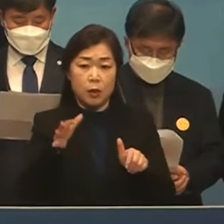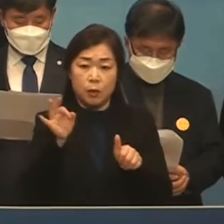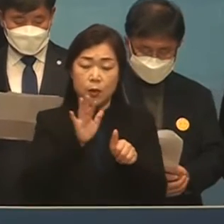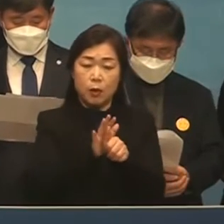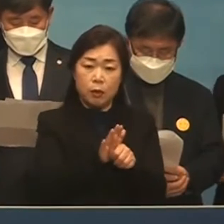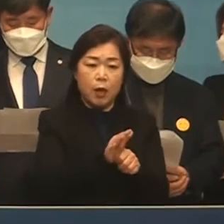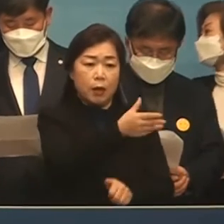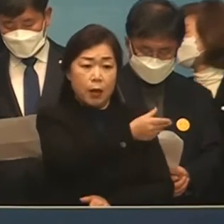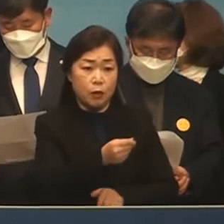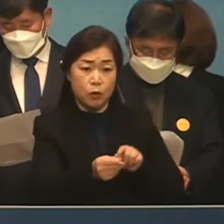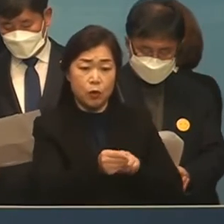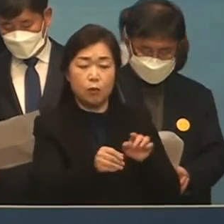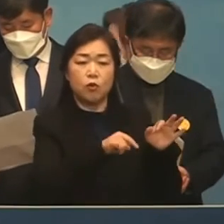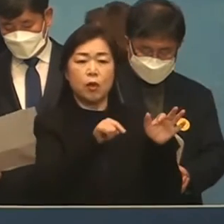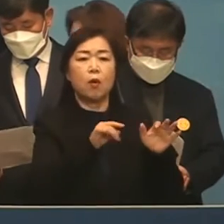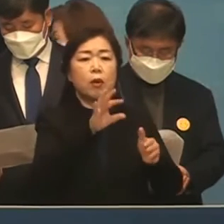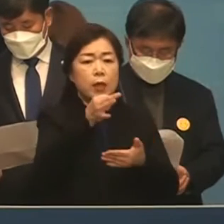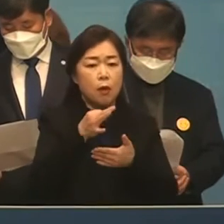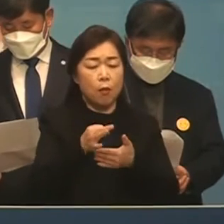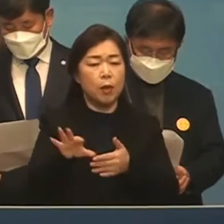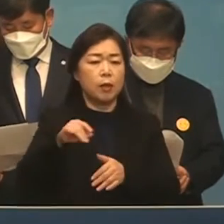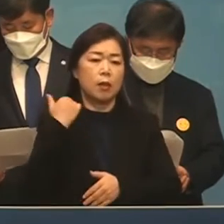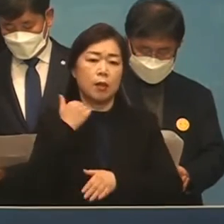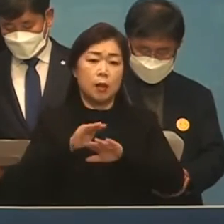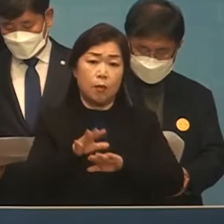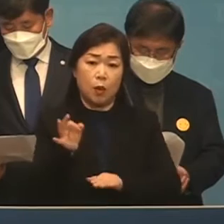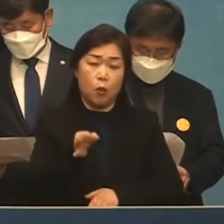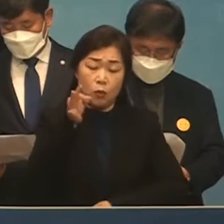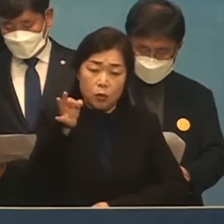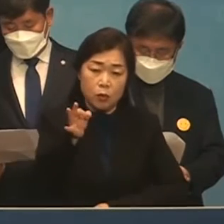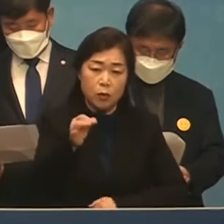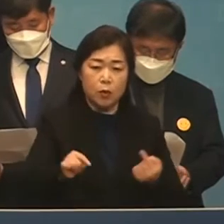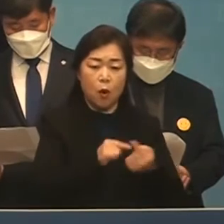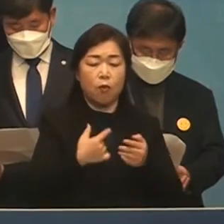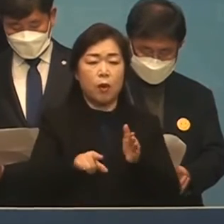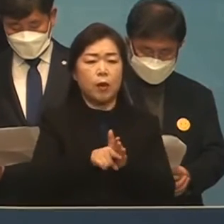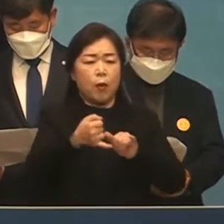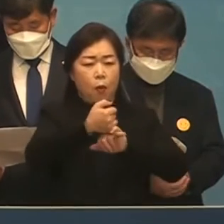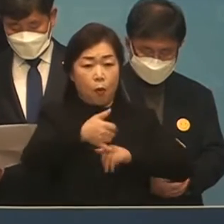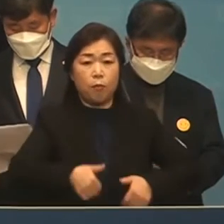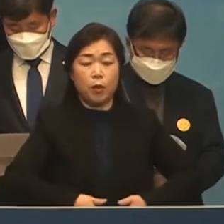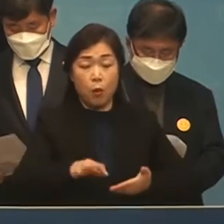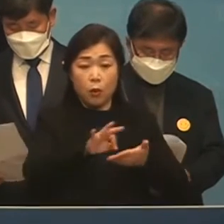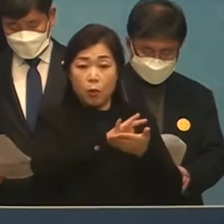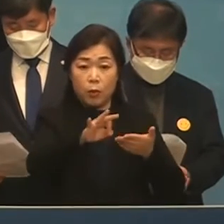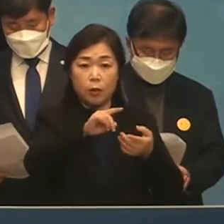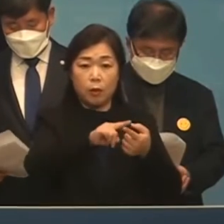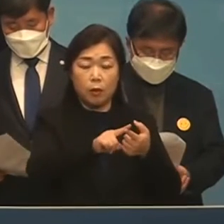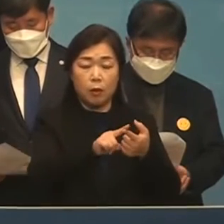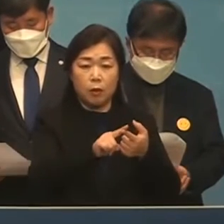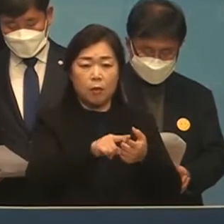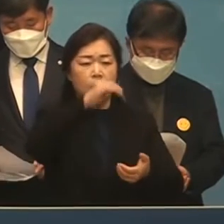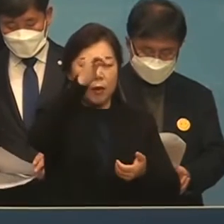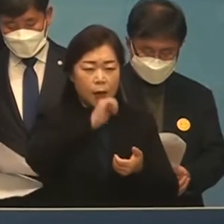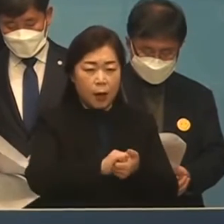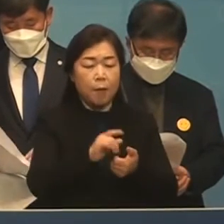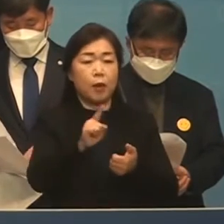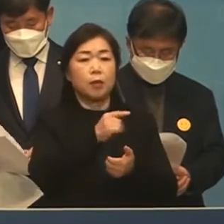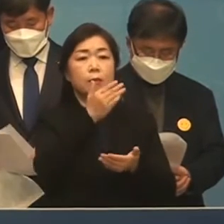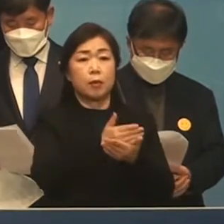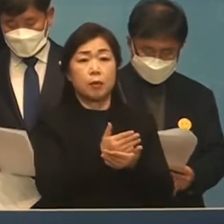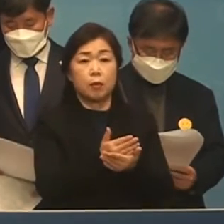따른 대출금 중 인건비, 임대료 등 영업 유지를 위한 필수 경비에 대해서는 상한을